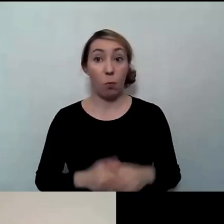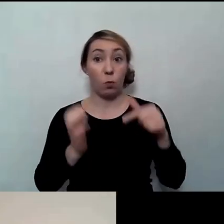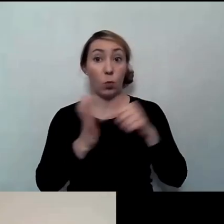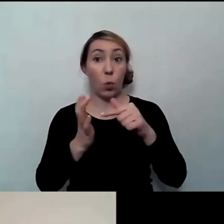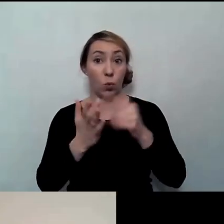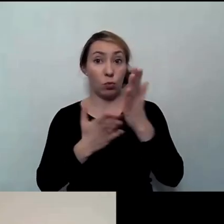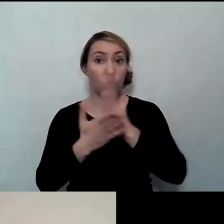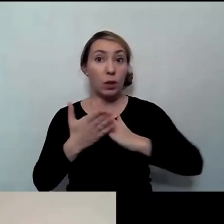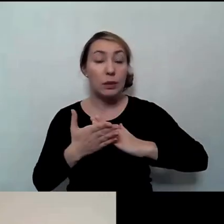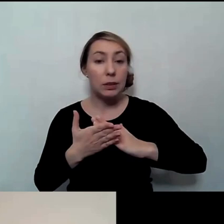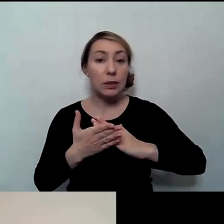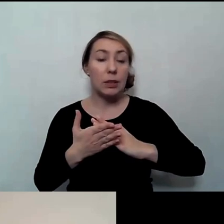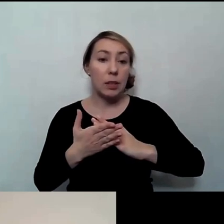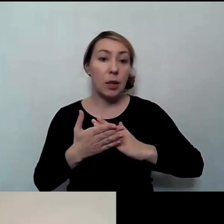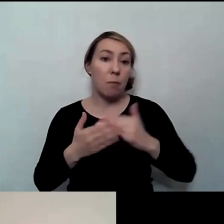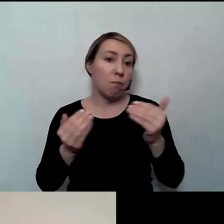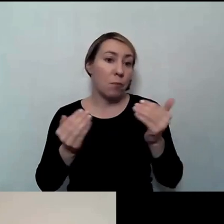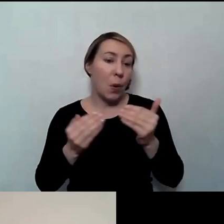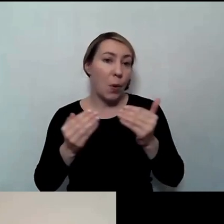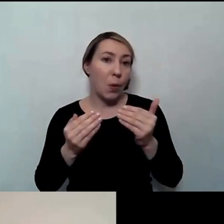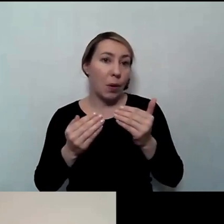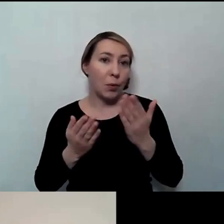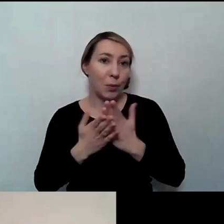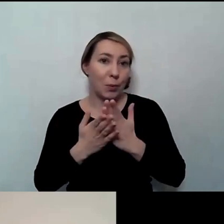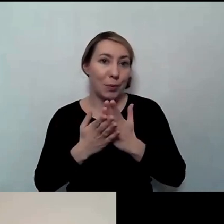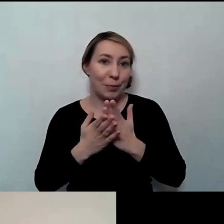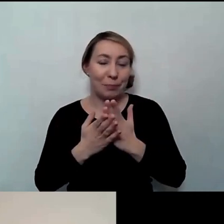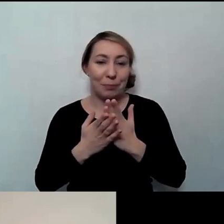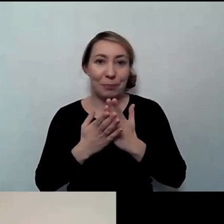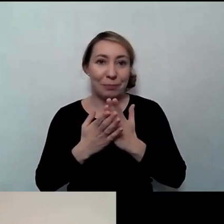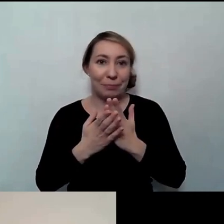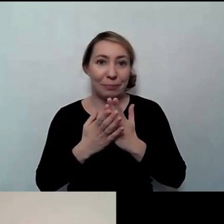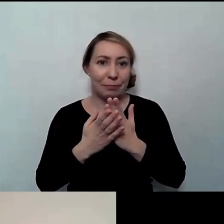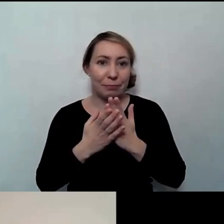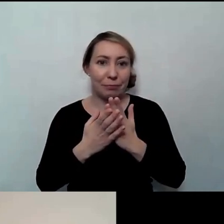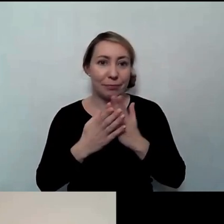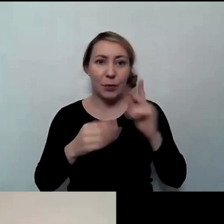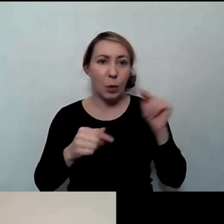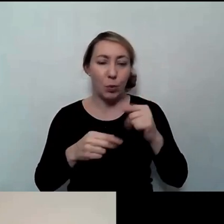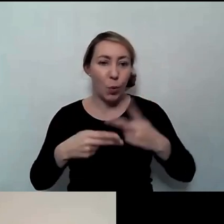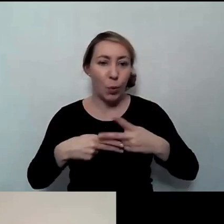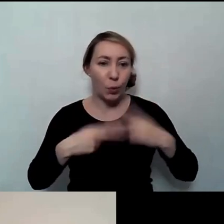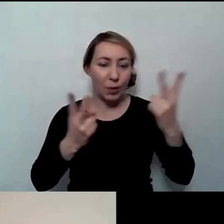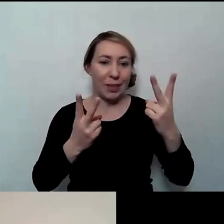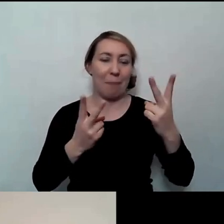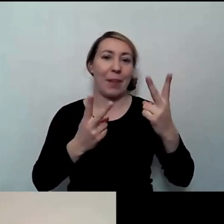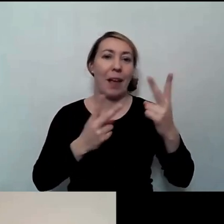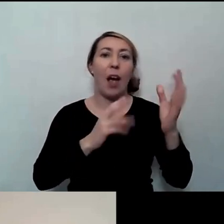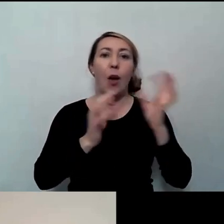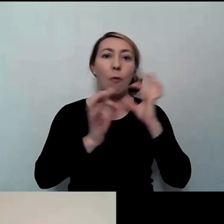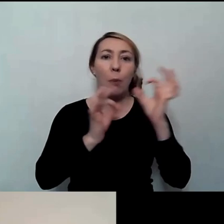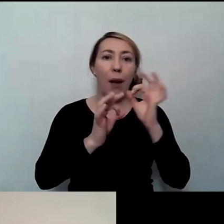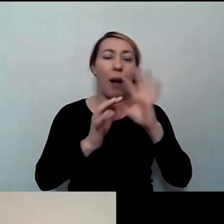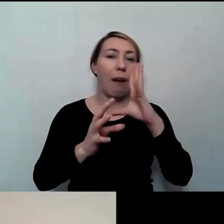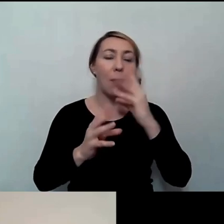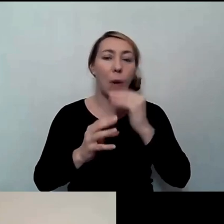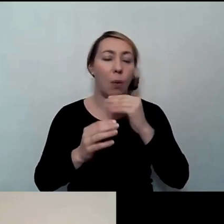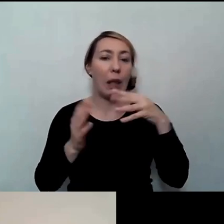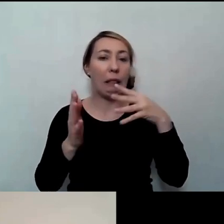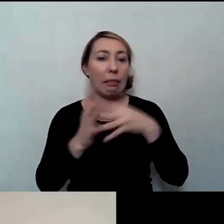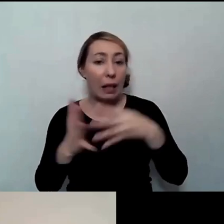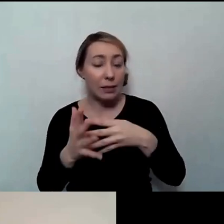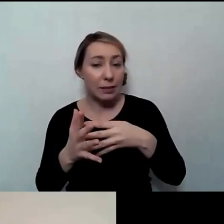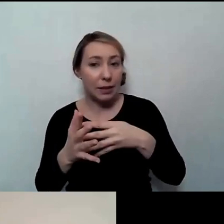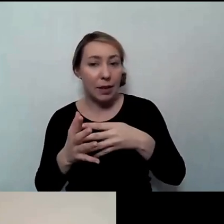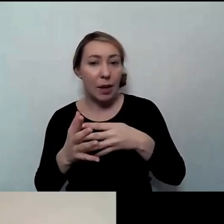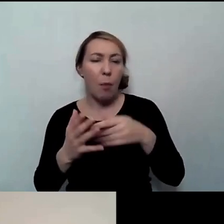etapie mogłabym przerwać, zaprzestać udostępniania już i informowania o tym, jak ten test wygląda, bo myślę,